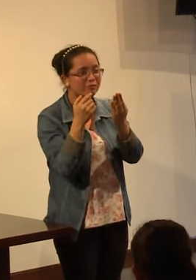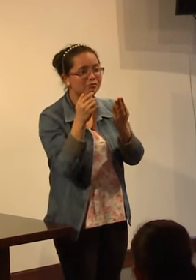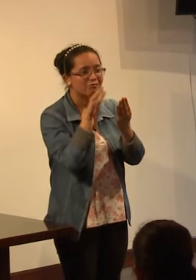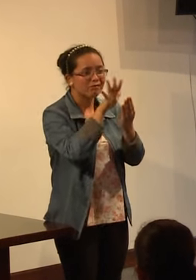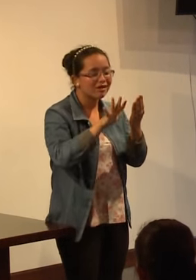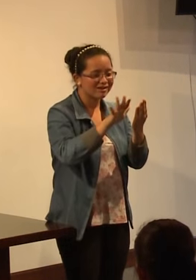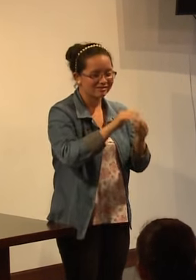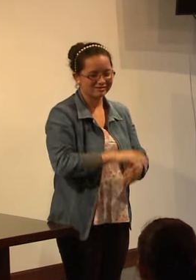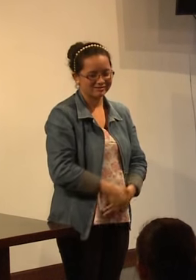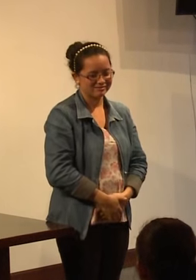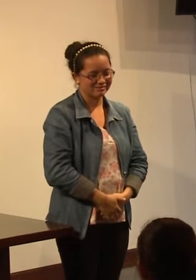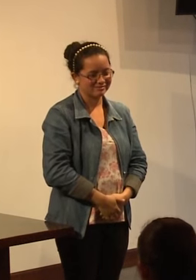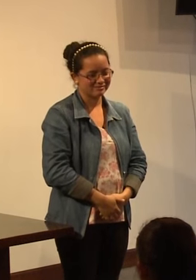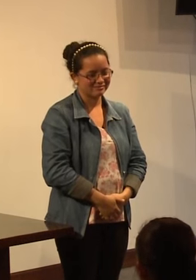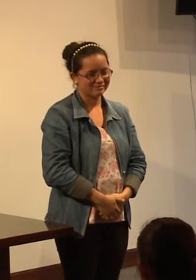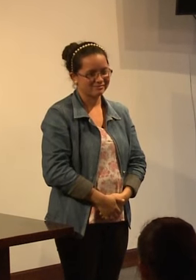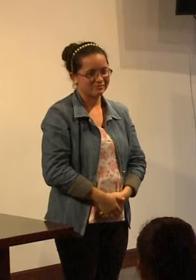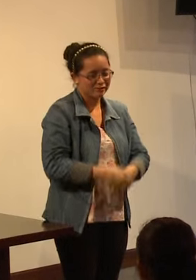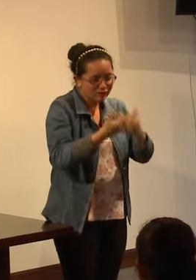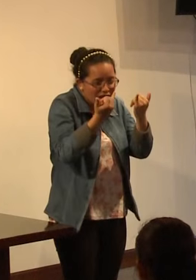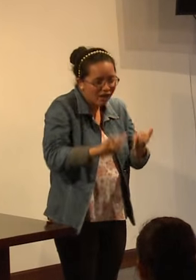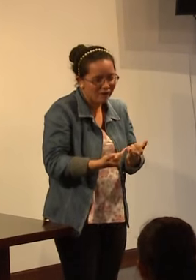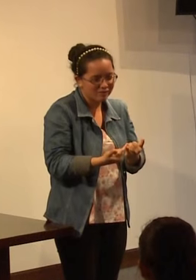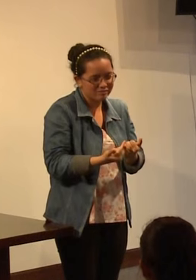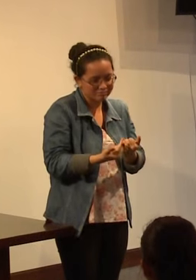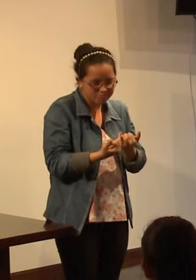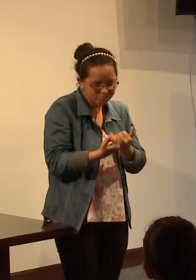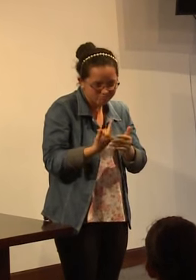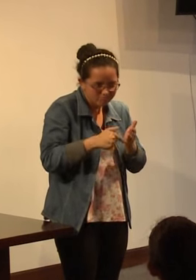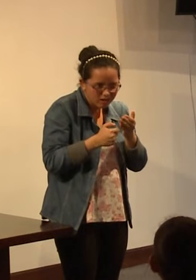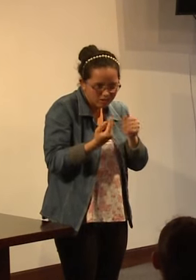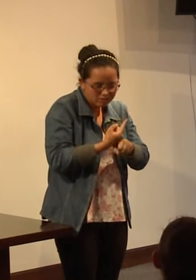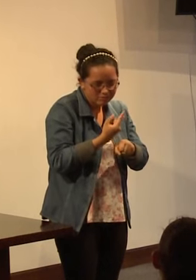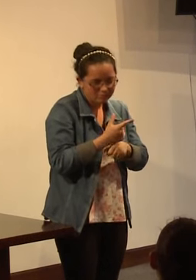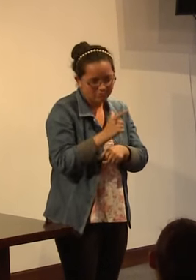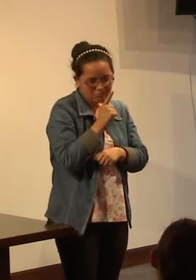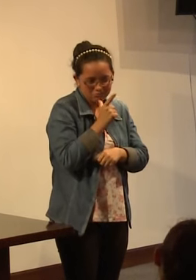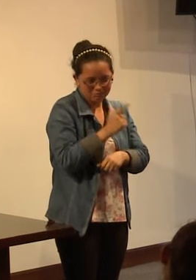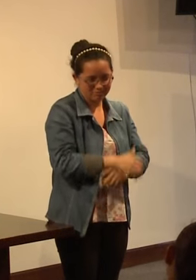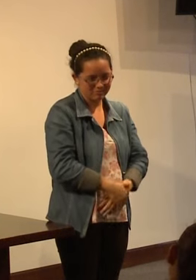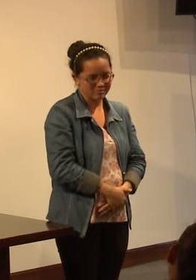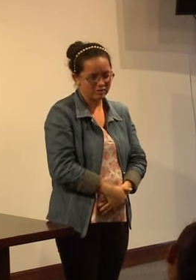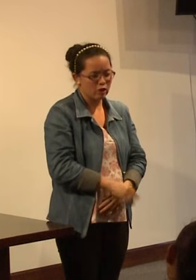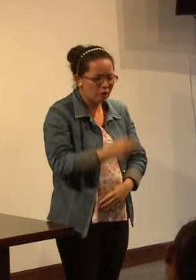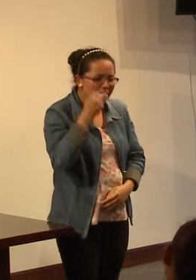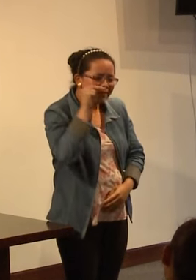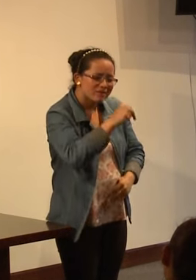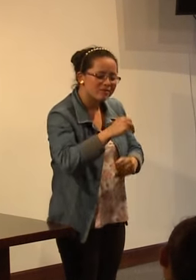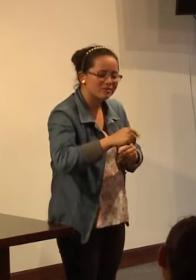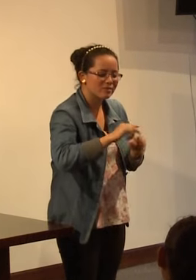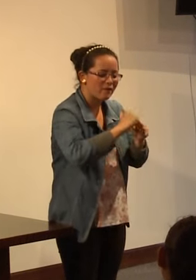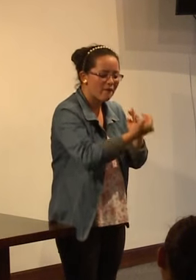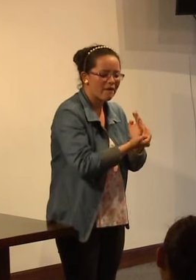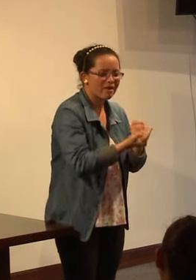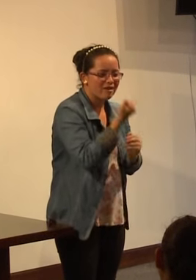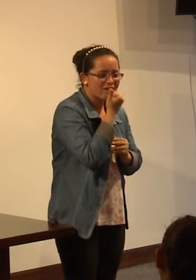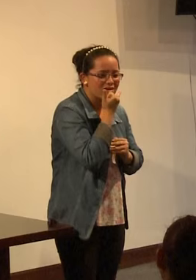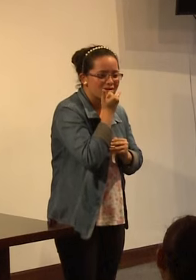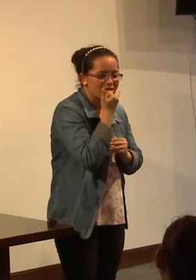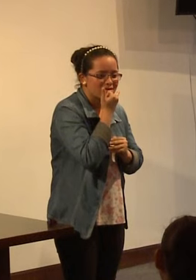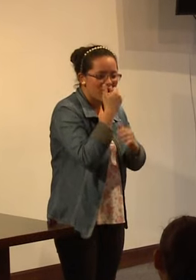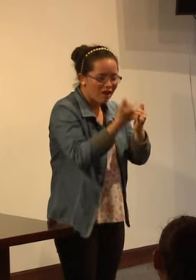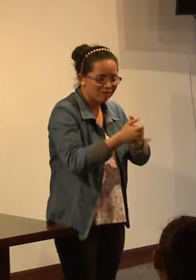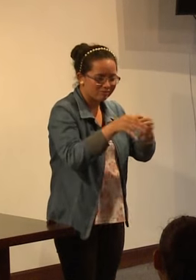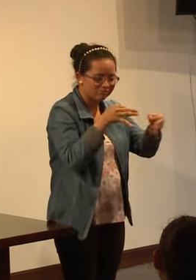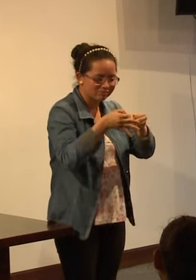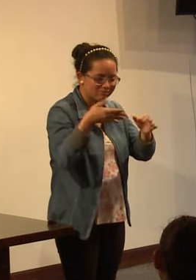lápiz. ¿Y qué pasa cuando se enseña arte? ¿Se han dado cuenta de lo que pasa en los colegios? ¿Se han dado cuenta de lo que pasa en los colegios después de esto que yo les